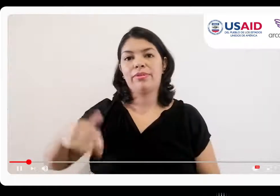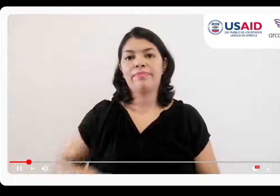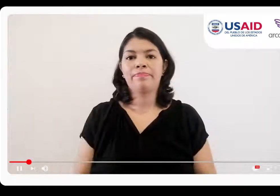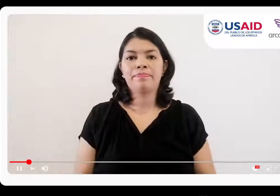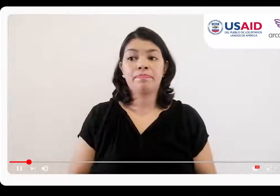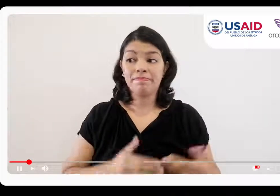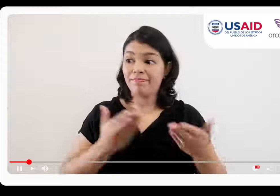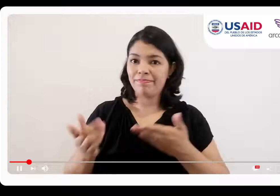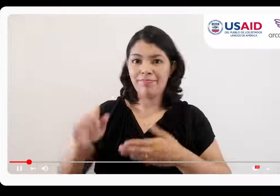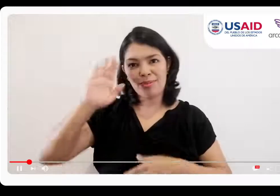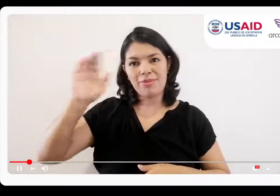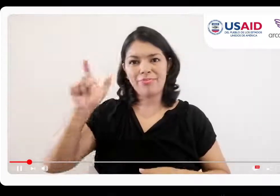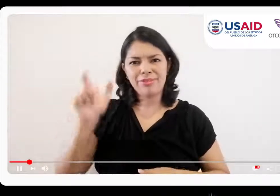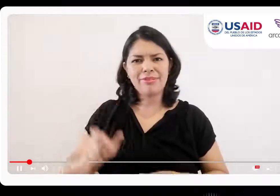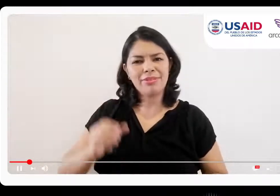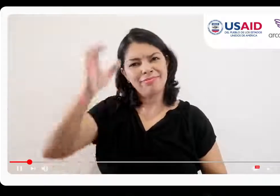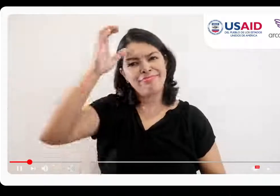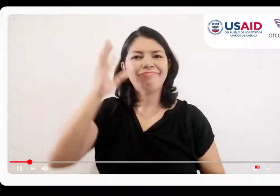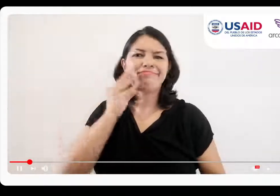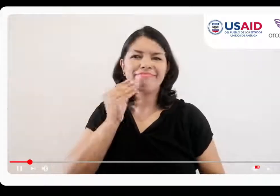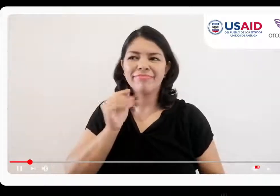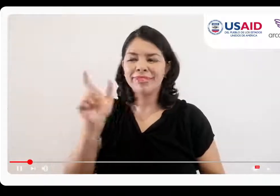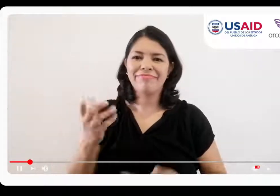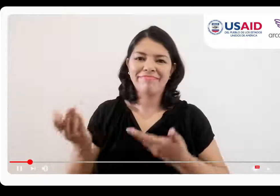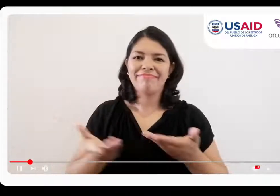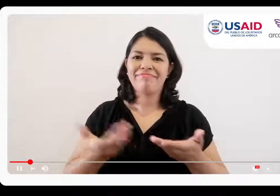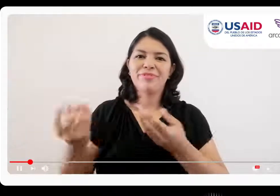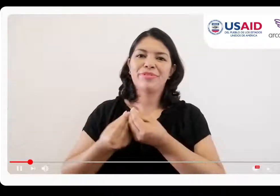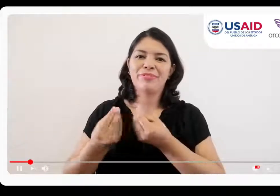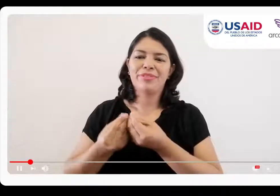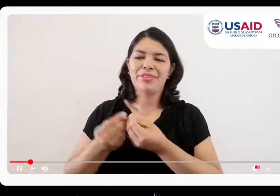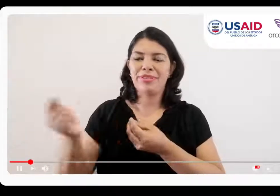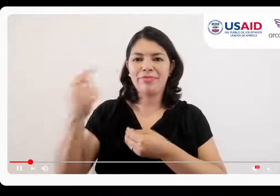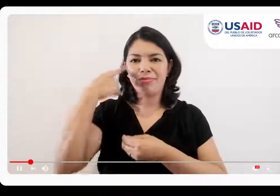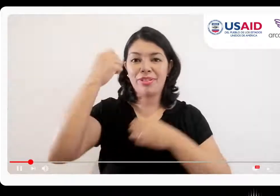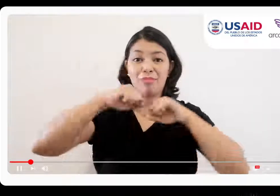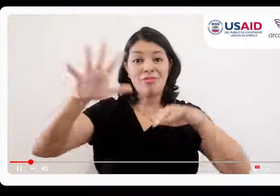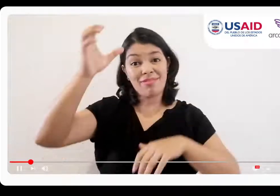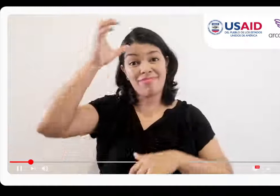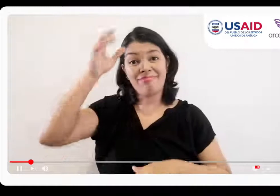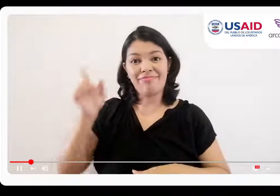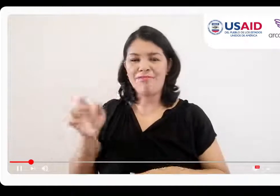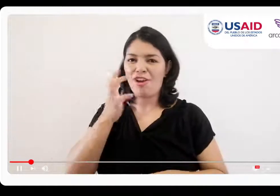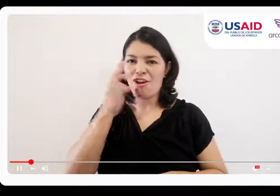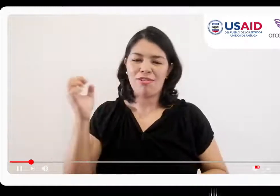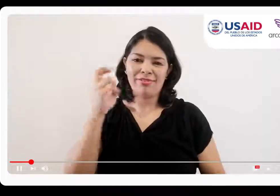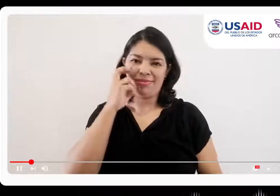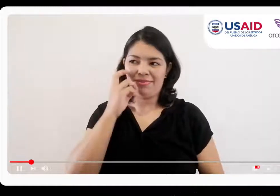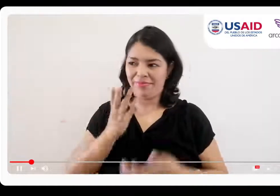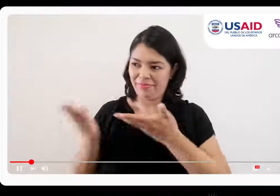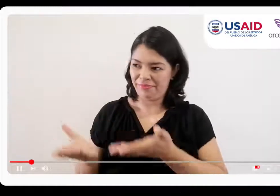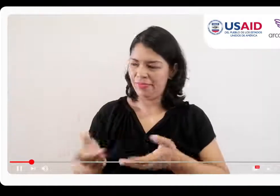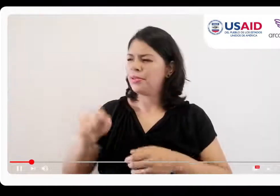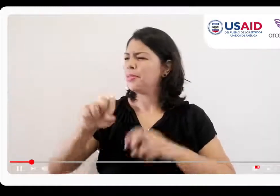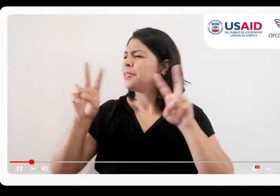Antioquia. Pero bueno, saludemos al experto. Le doy la bienvenida a mi compañero y consultor en políticas públicas, César Arévalo. César, cuéntanos un